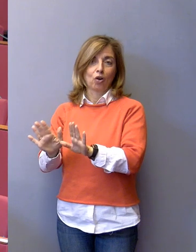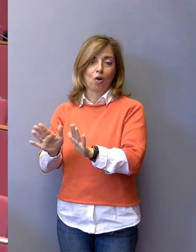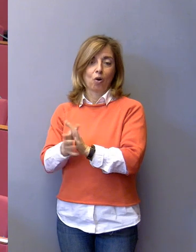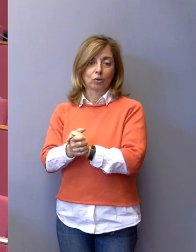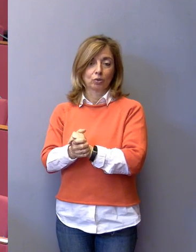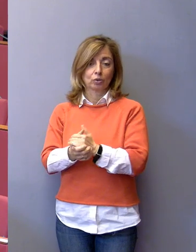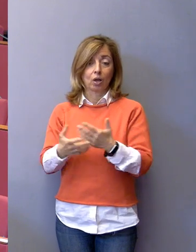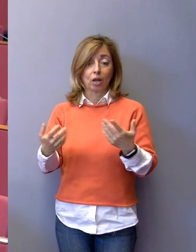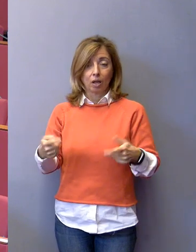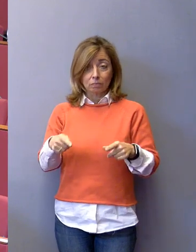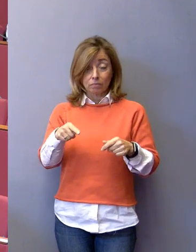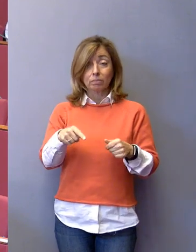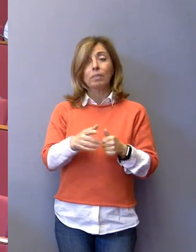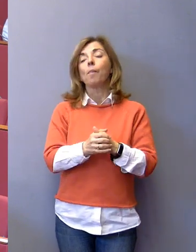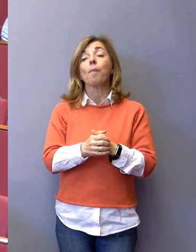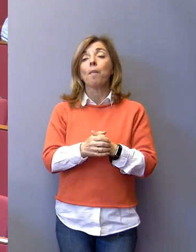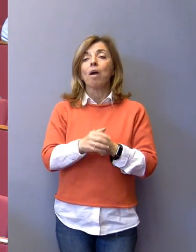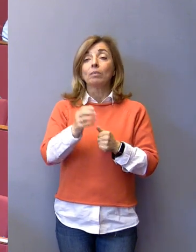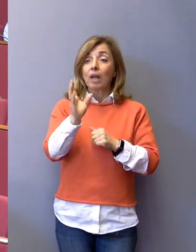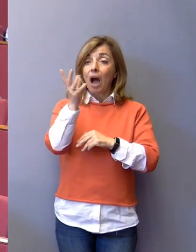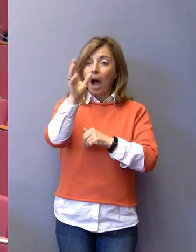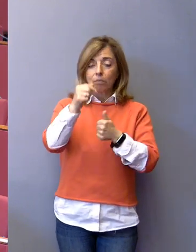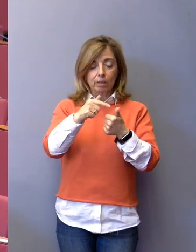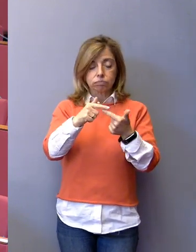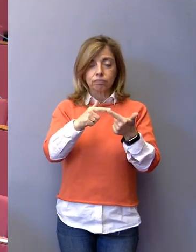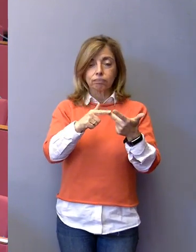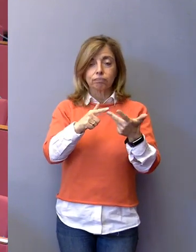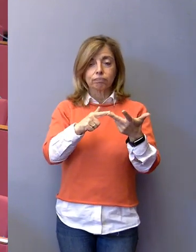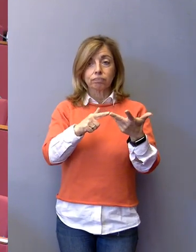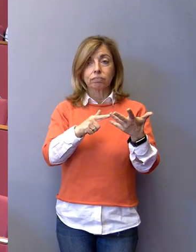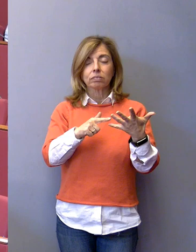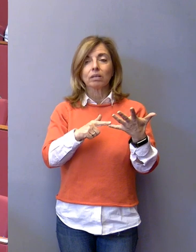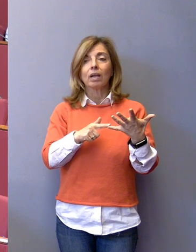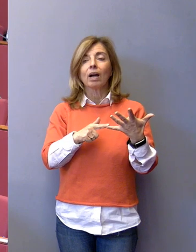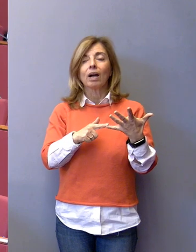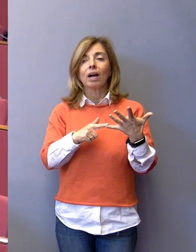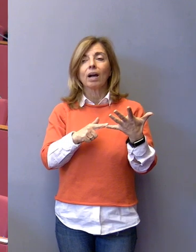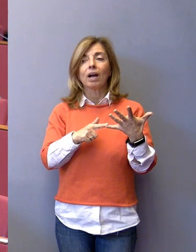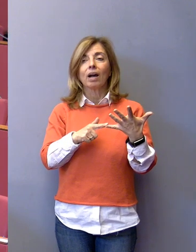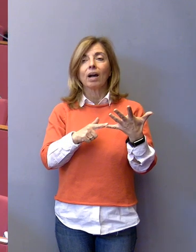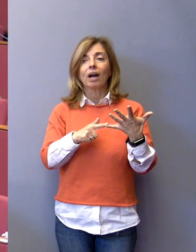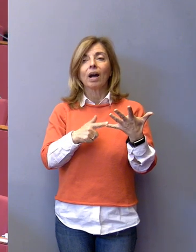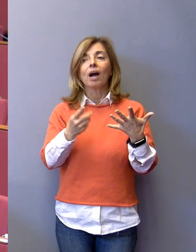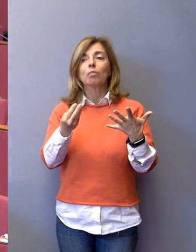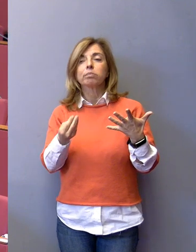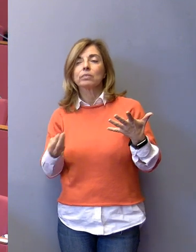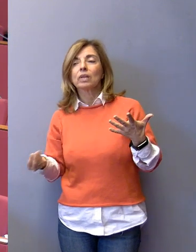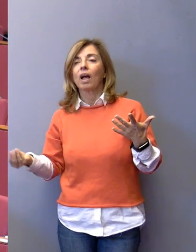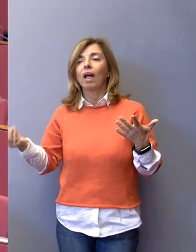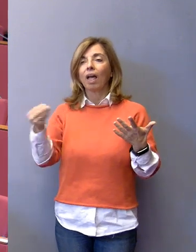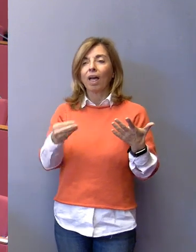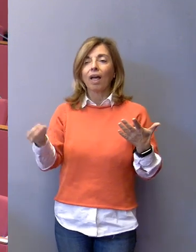quel computo di alberi si facesse Mettendo dentro i 15.000 alberi siccome